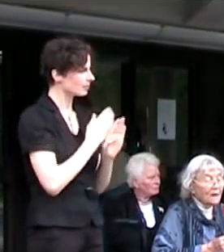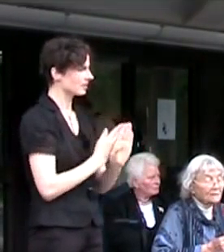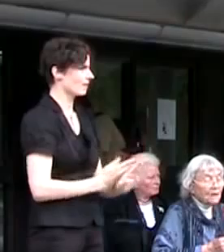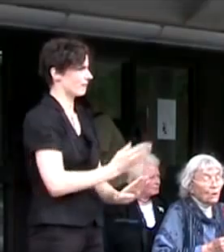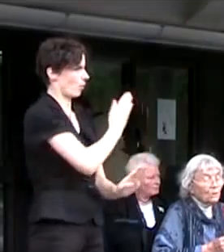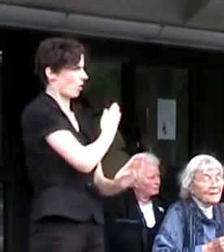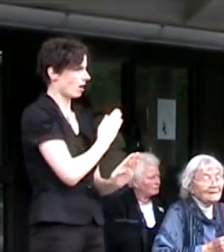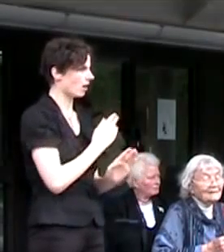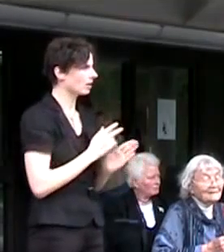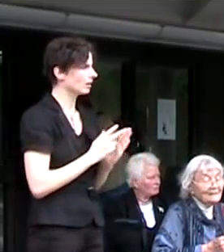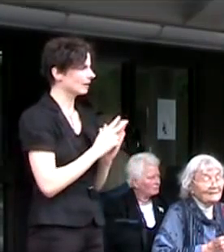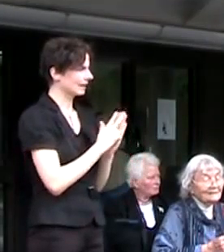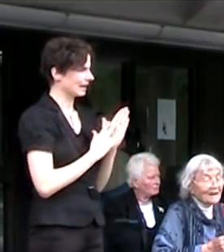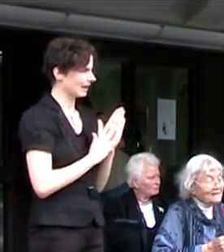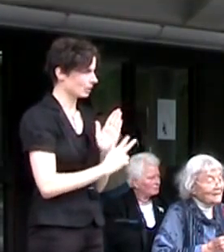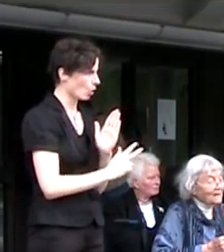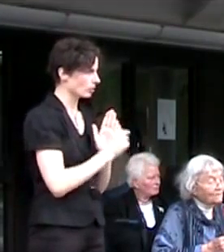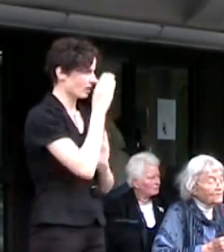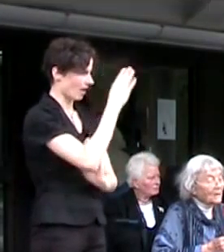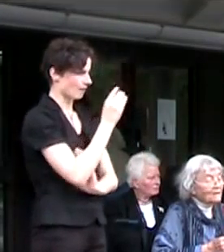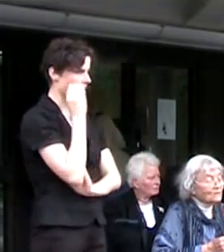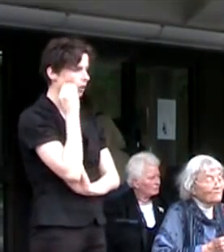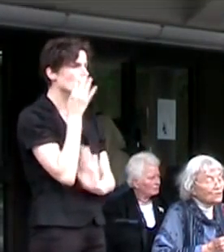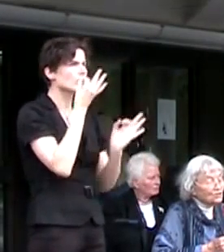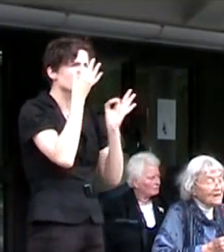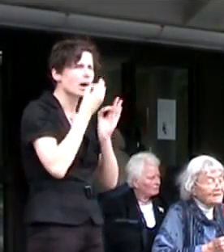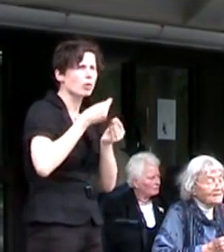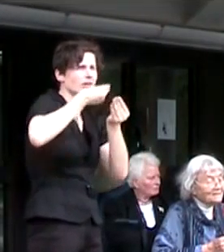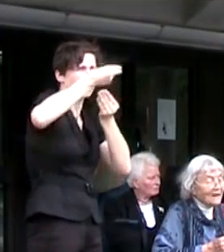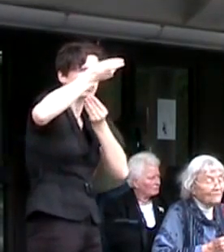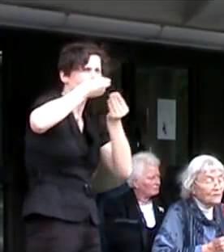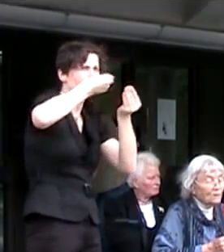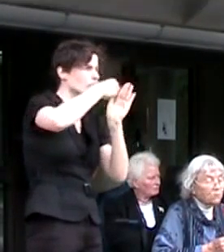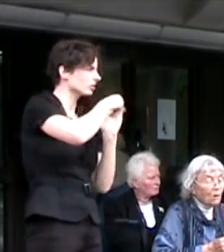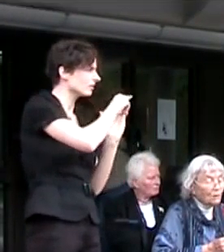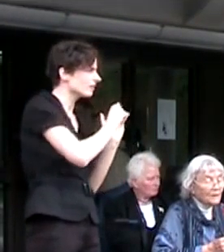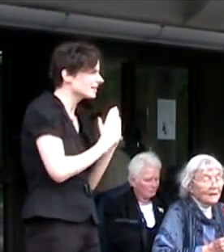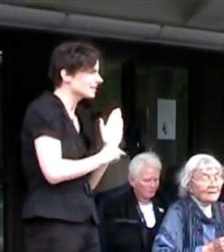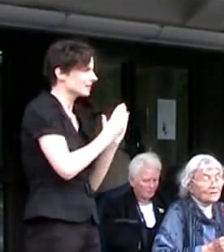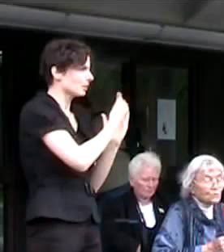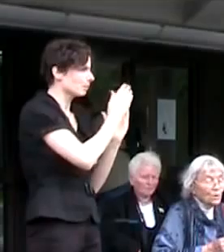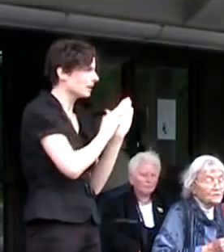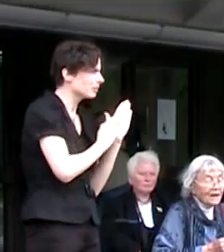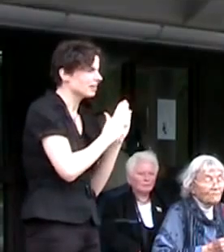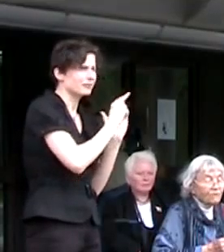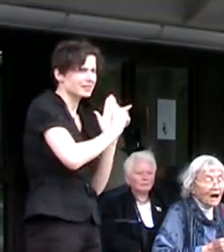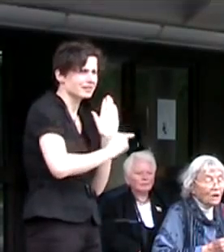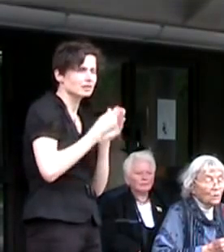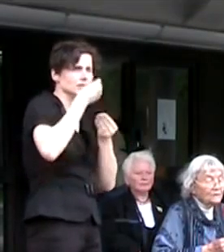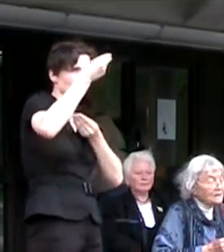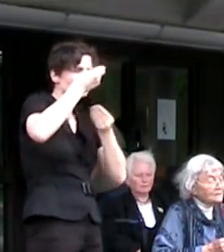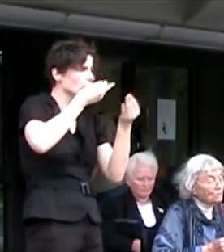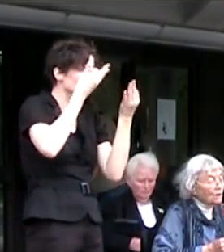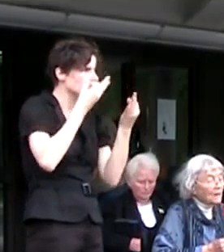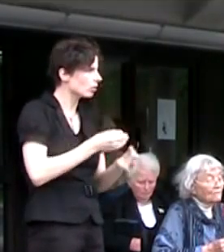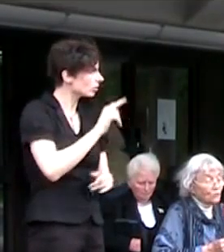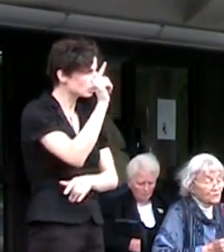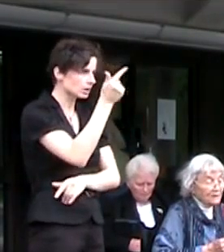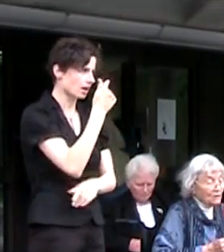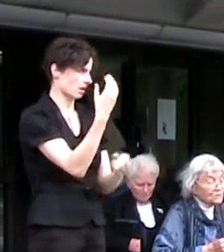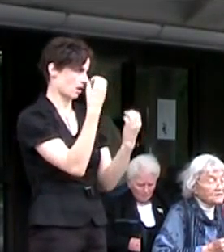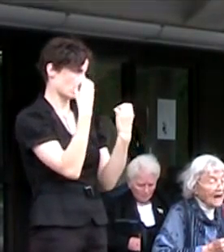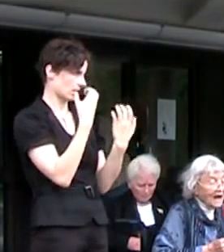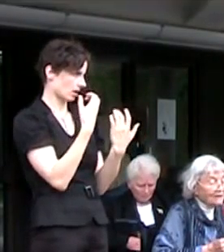Erfahrungen gemacht und hätte dringend eine Hilfe zum Verständnis dafür gebraucht, dass solche Erfahrungen nicht nur